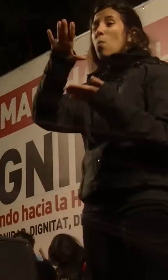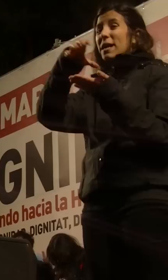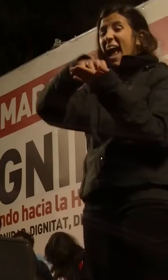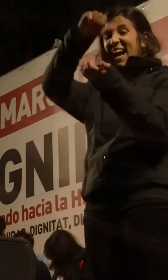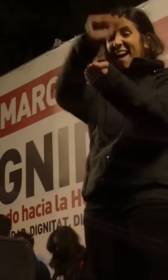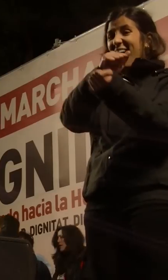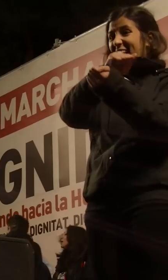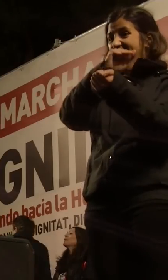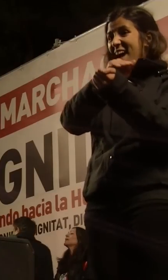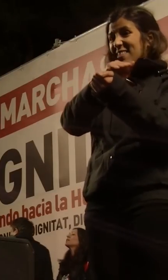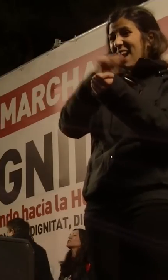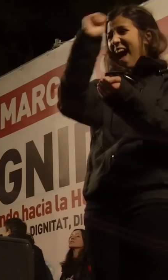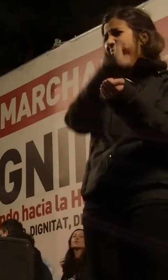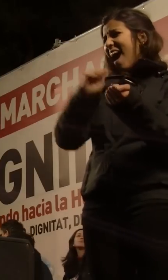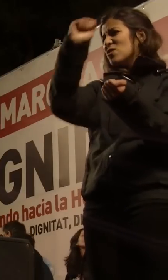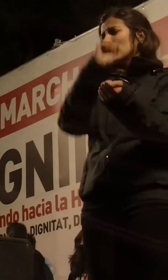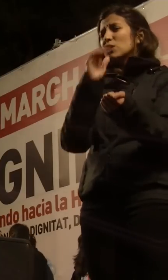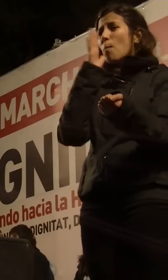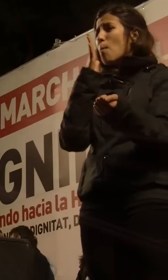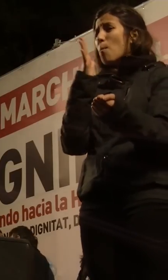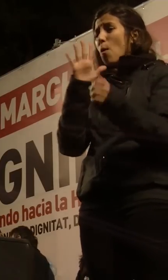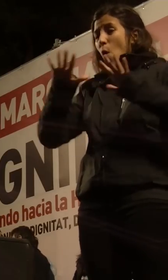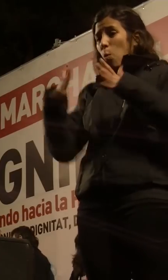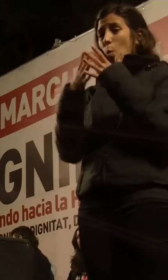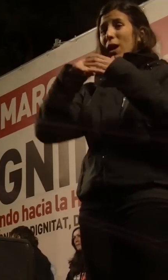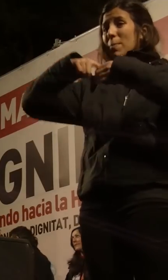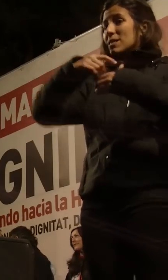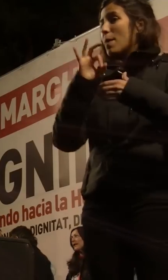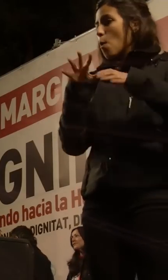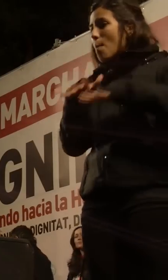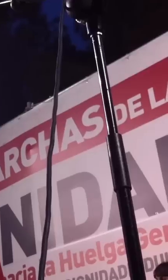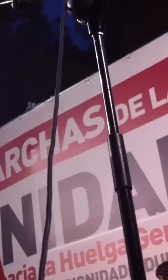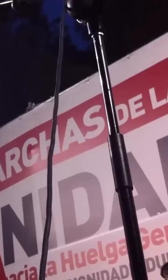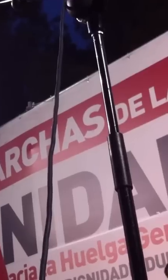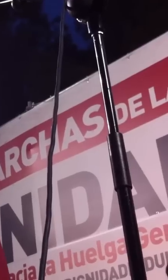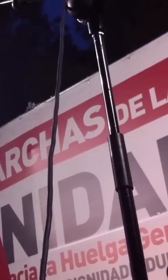por ejercer el derecho a la huelga y a la manifestación.